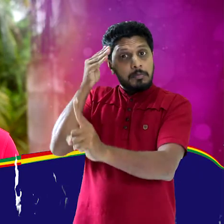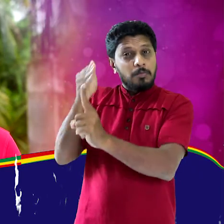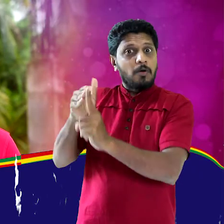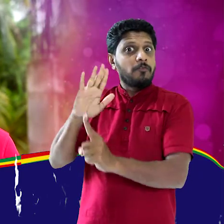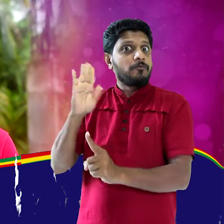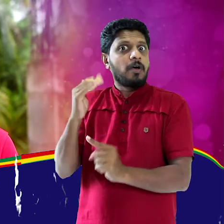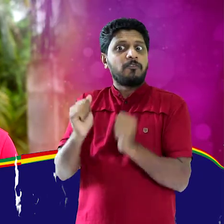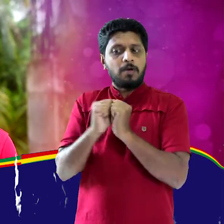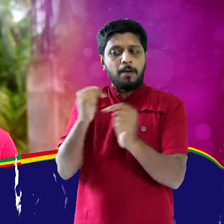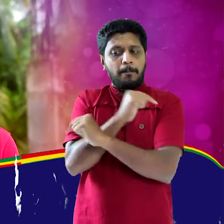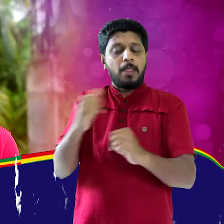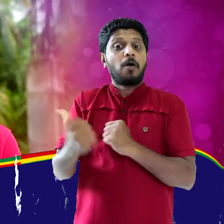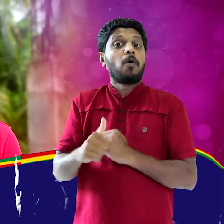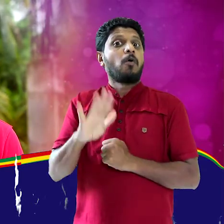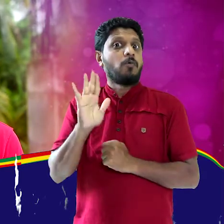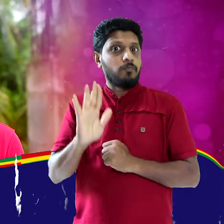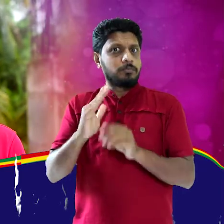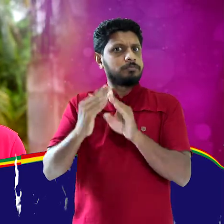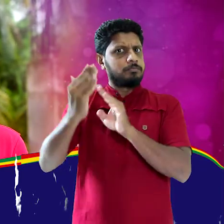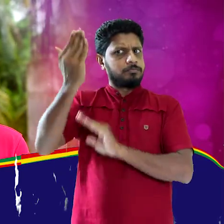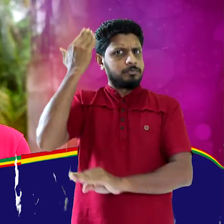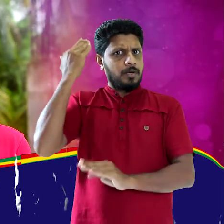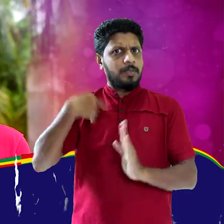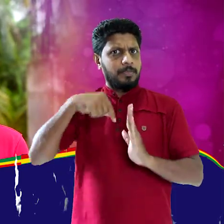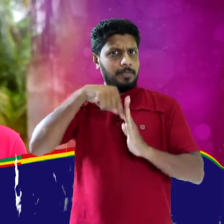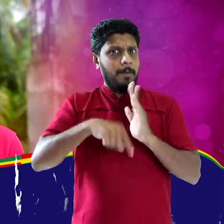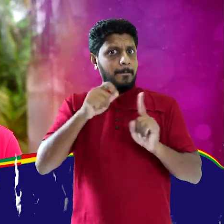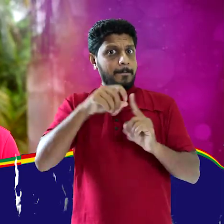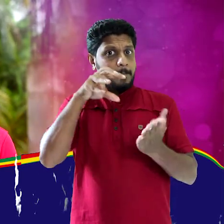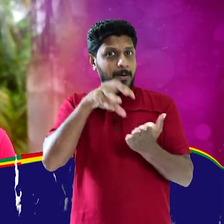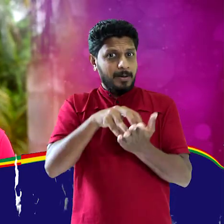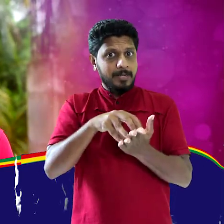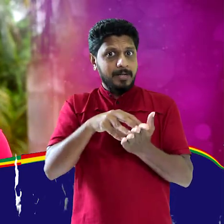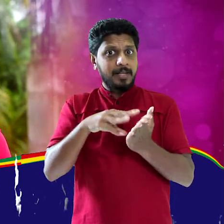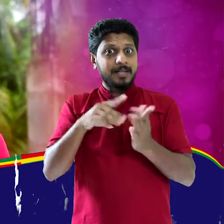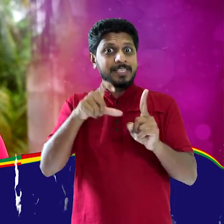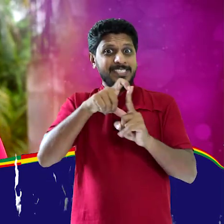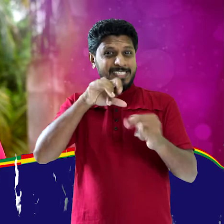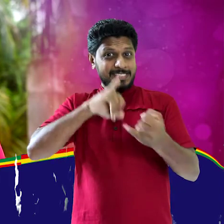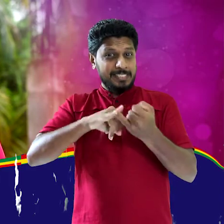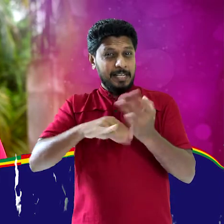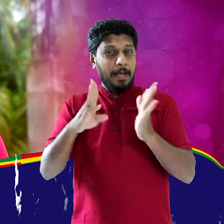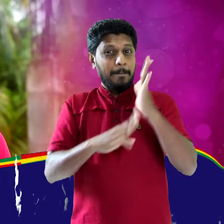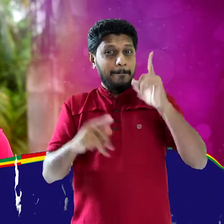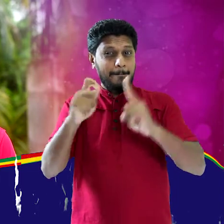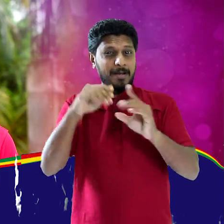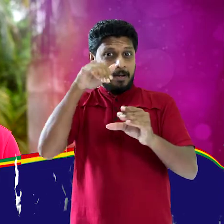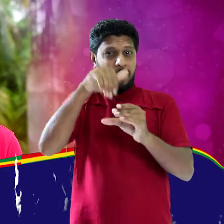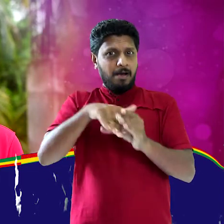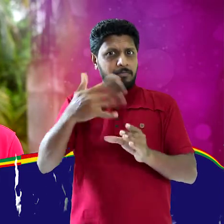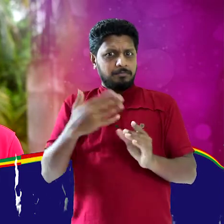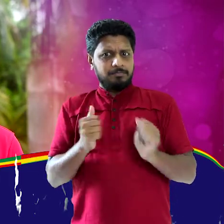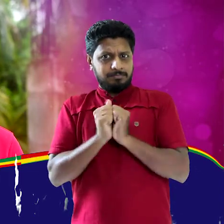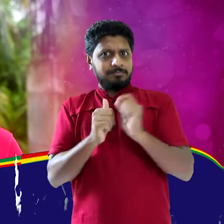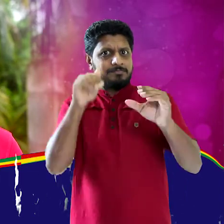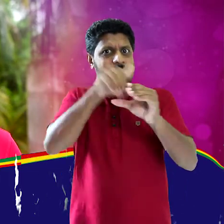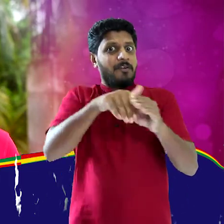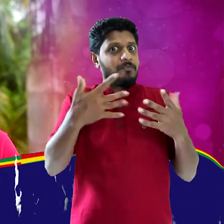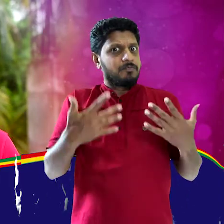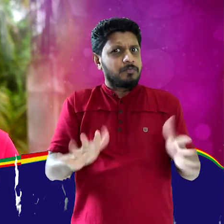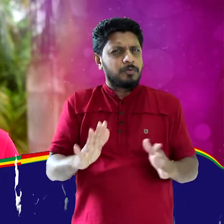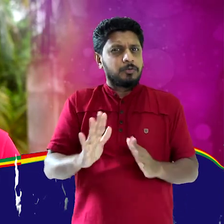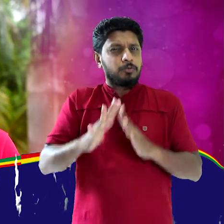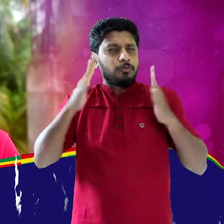වෙන්නත් ඕන. දකුණු බලා සමාජ සේවාදන අමාත්‍යවරයා විදිහට මම පෞද්ගලික කාලවල කටයුතු කිරීමේදී මොවුන් සමග ළඟින් රට කරා ගැටුණා. ඒකදල ඔවුන්